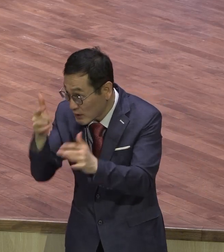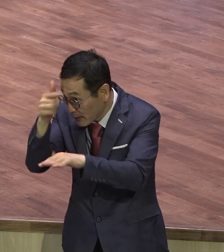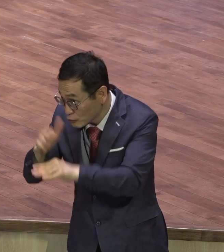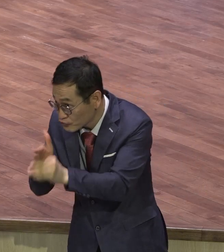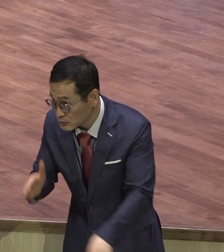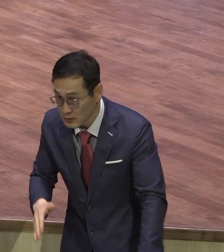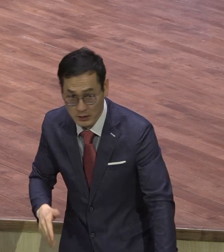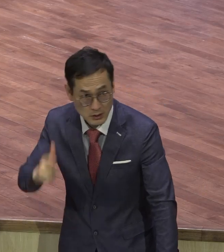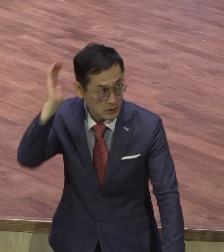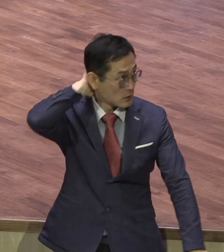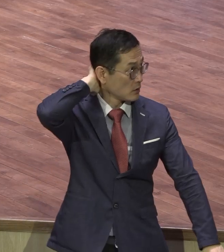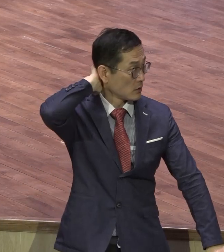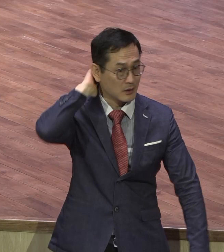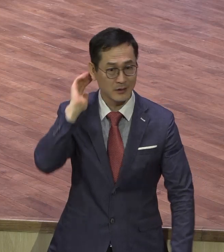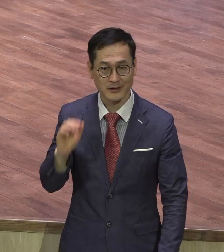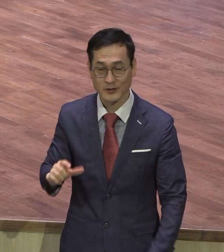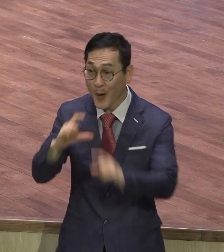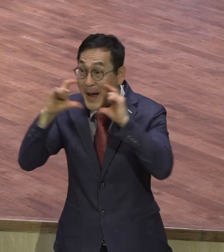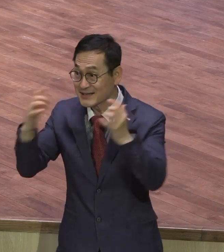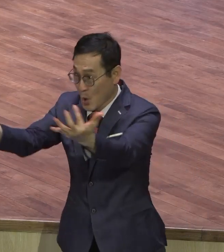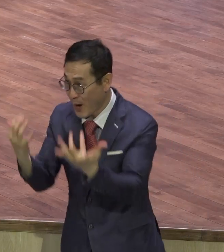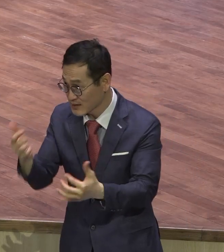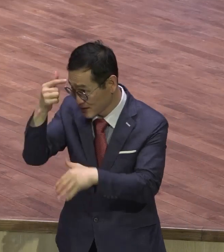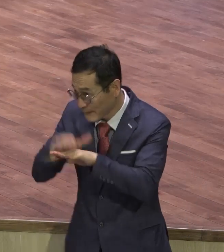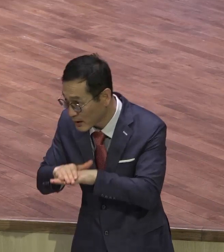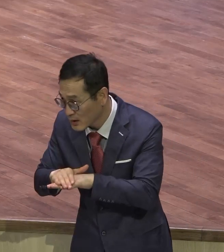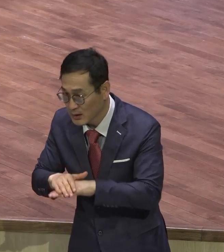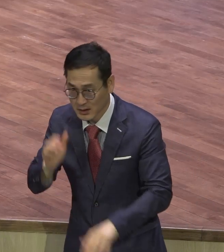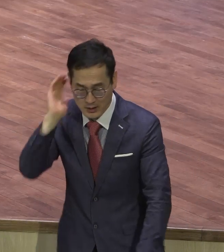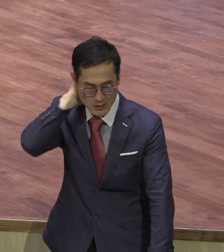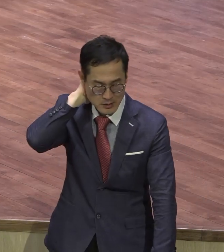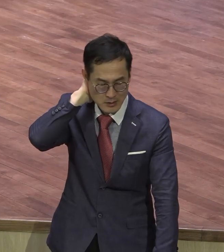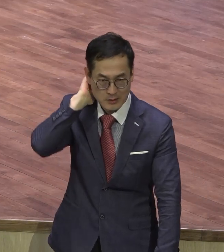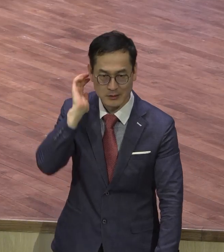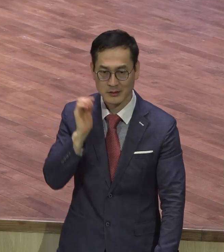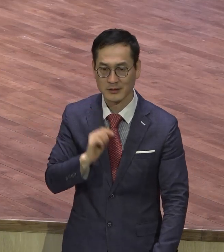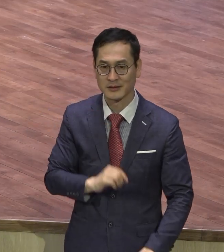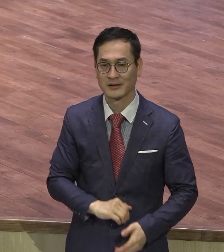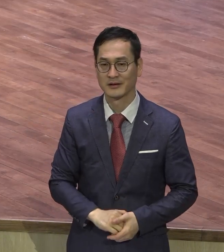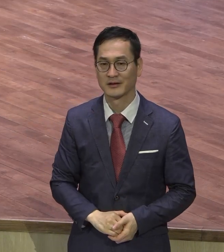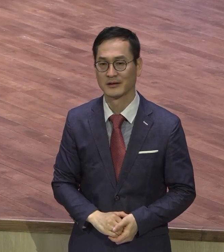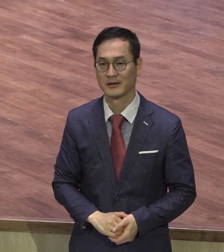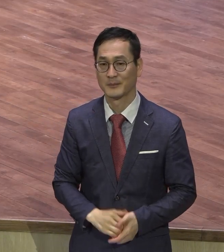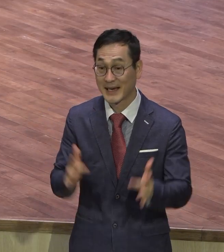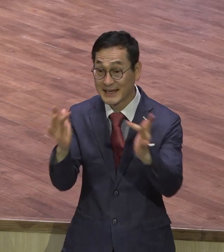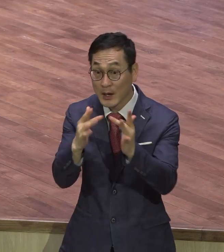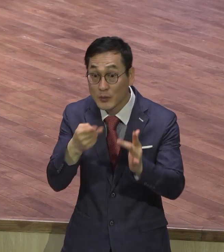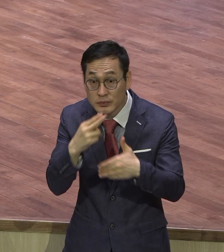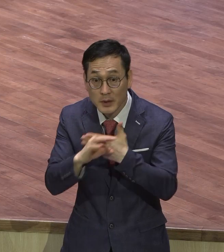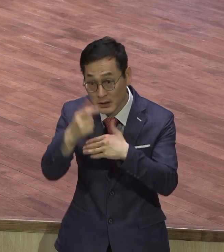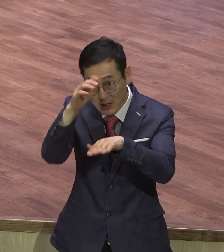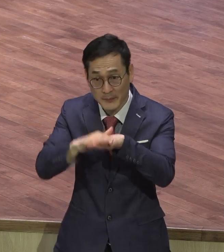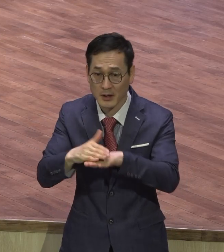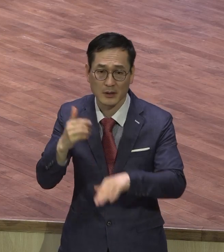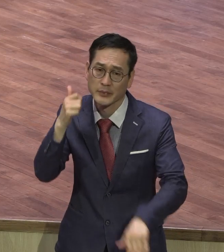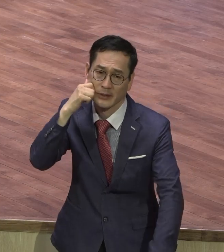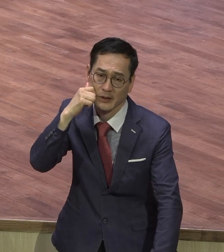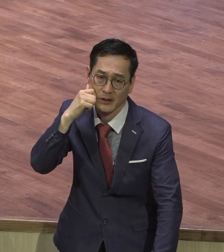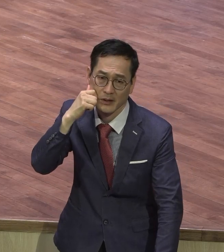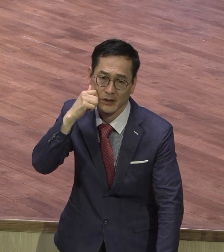마스크하고 또 예배 드리고, 만약에 온라인이 안 됐다 인터넷 안 됐다 못 나오는 거, 예배 못 드리는 겁니다.